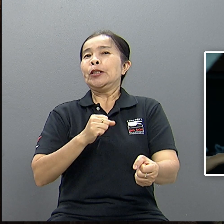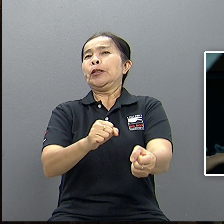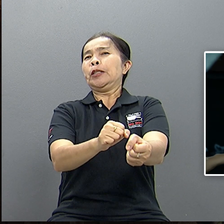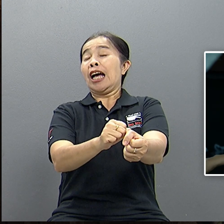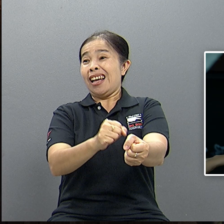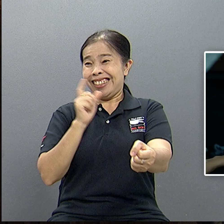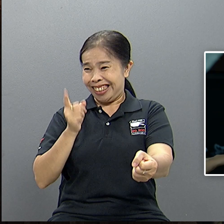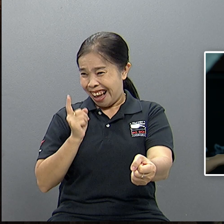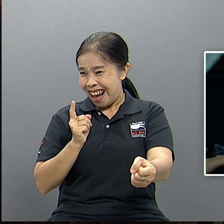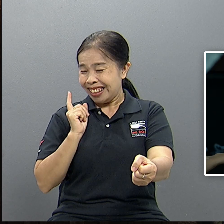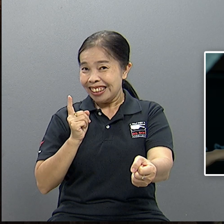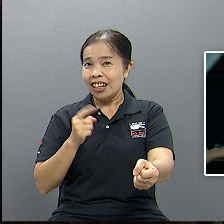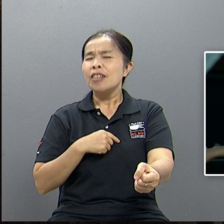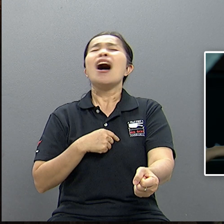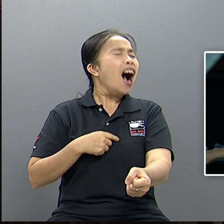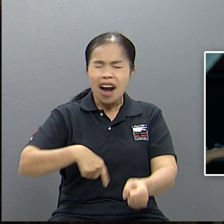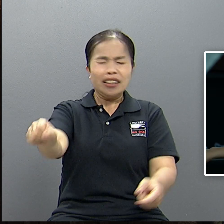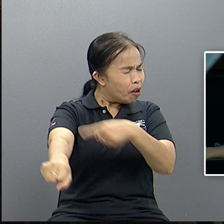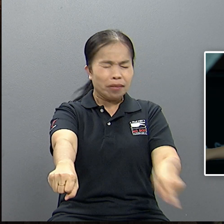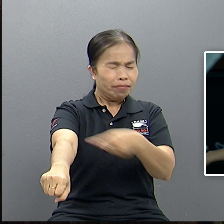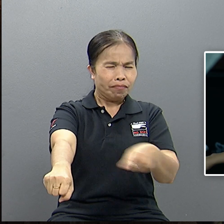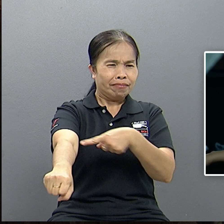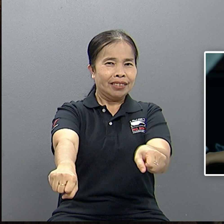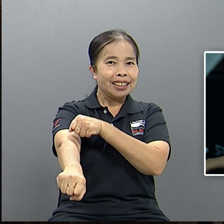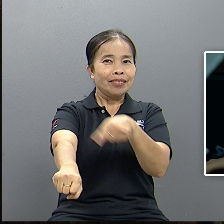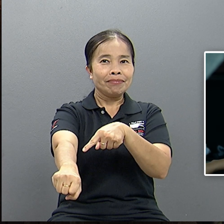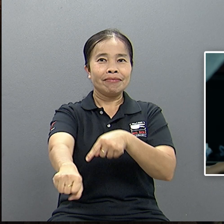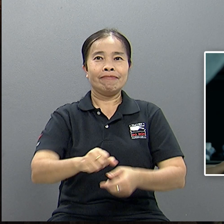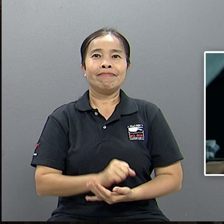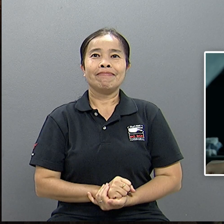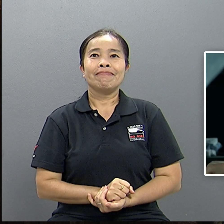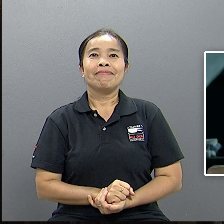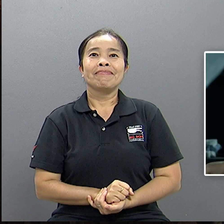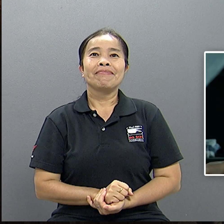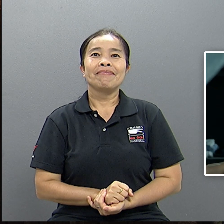น่ใจนะจ๊ะ ลงมือเลย